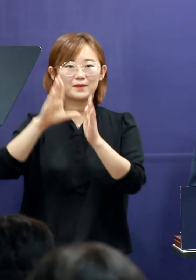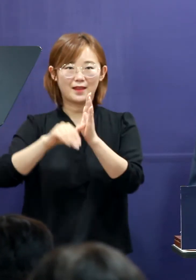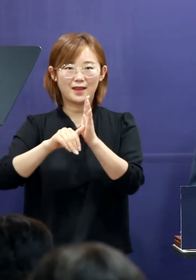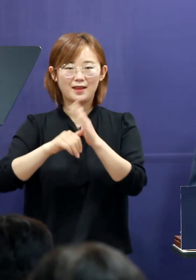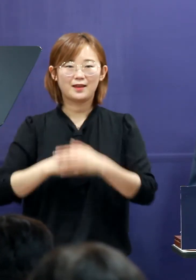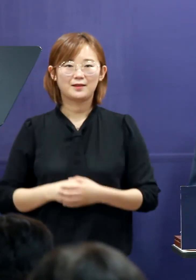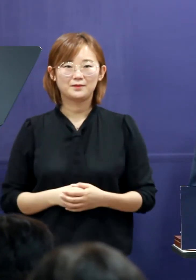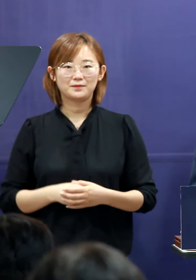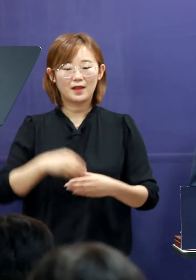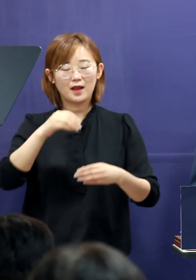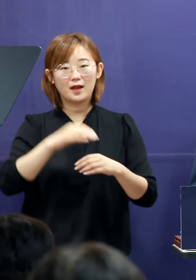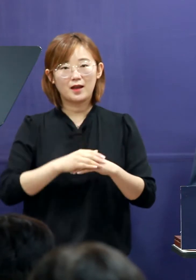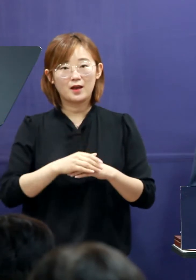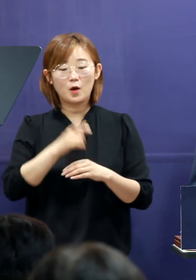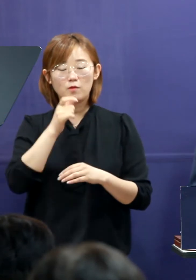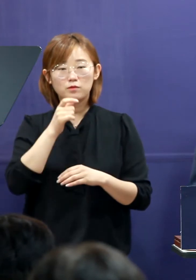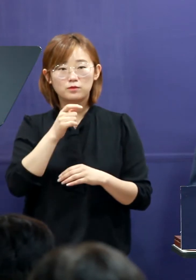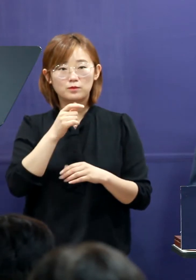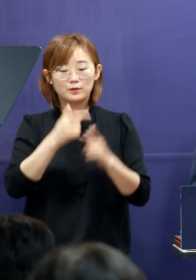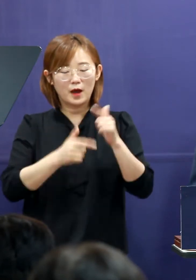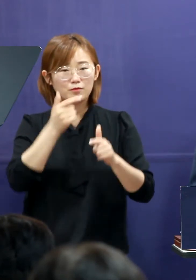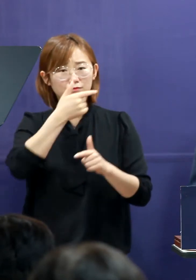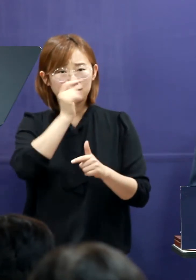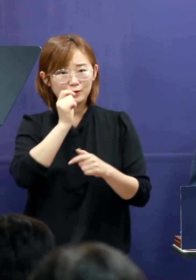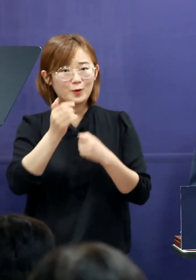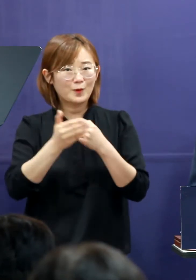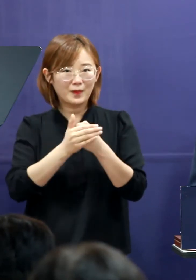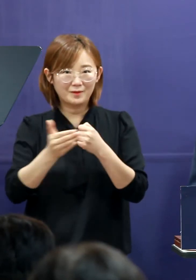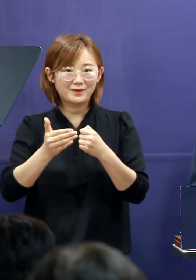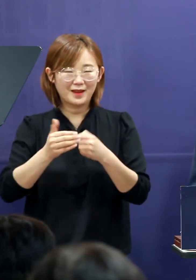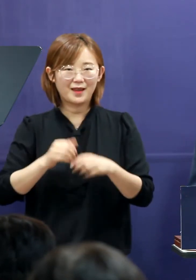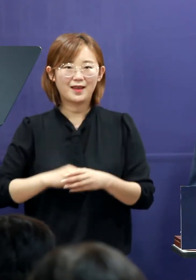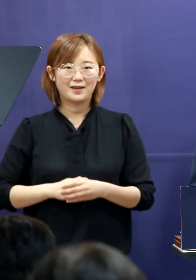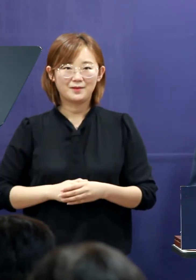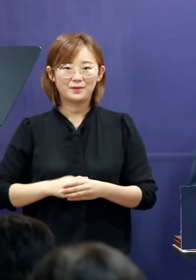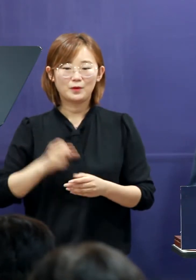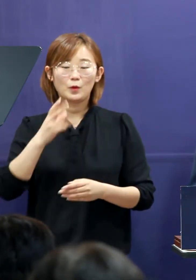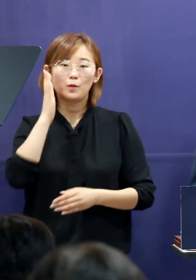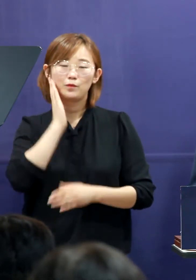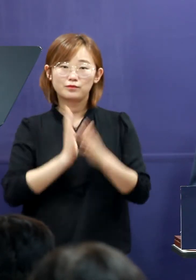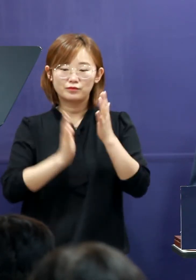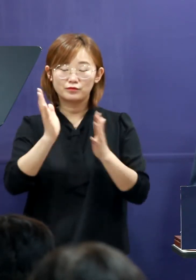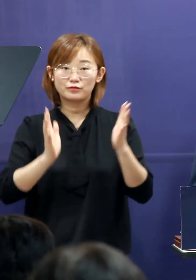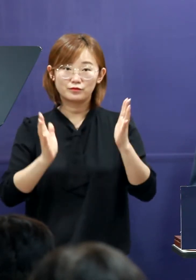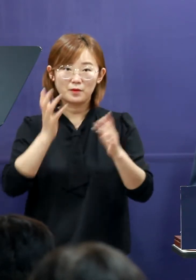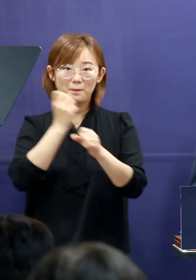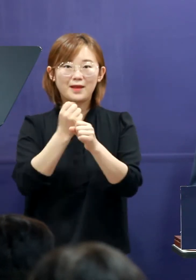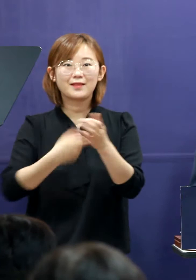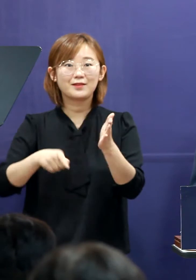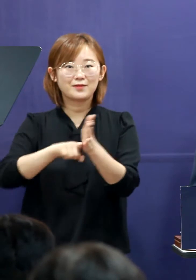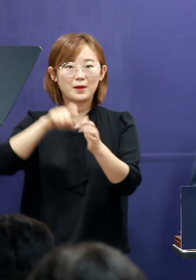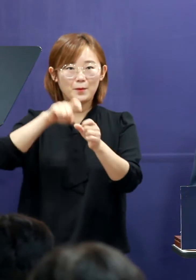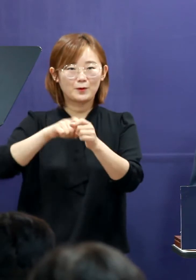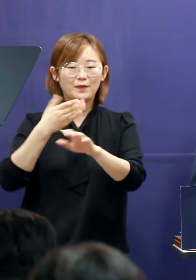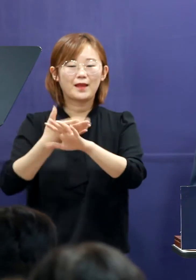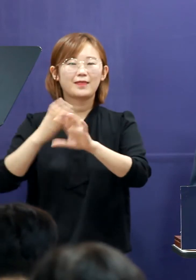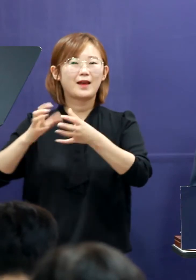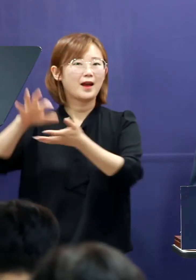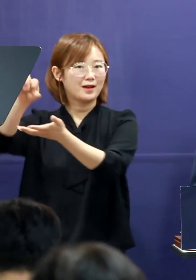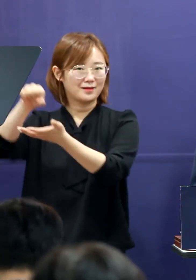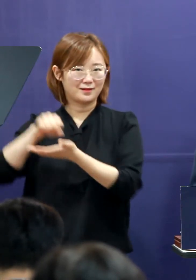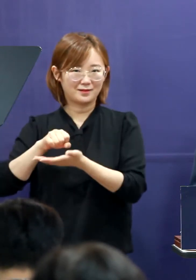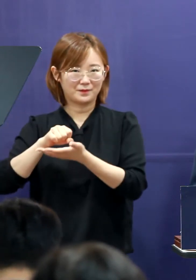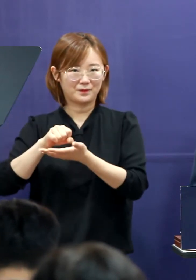사방 목적으로 그리고 또 산림 녹화 차원에서 매래종인